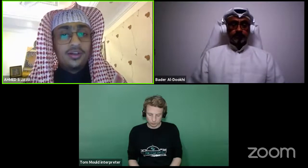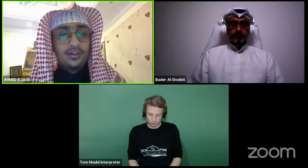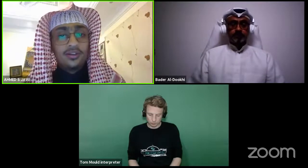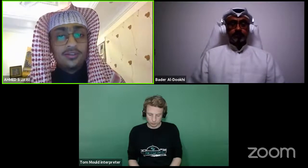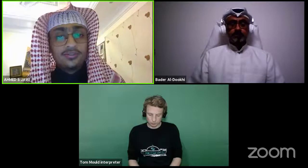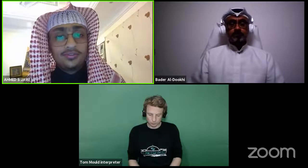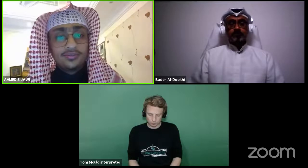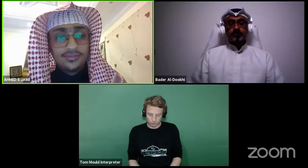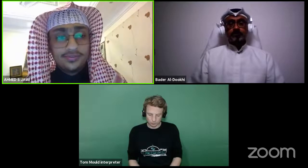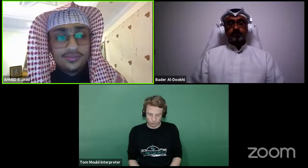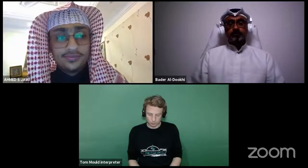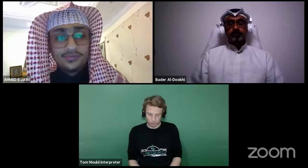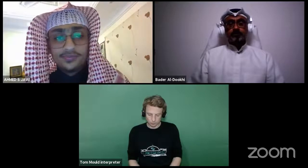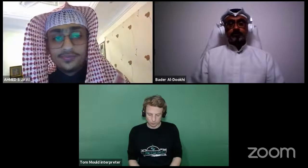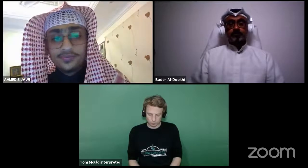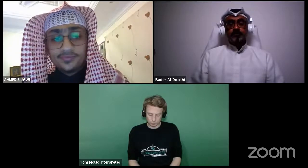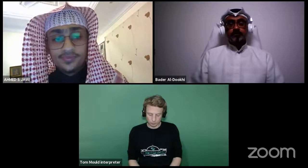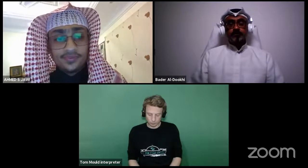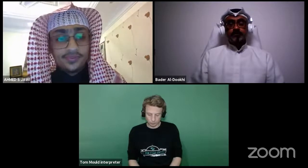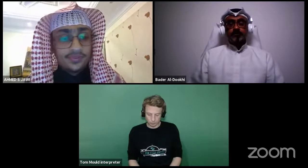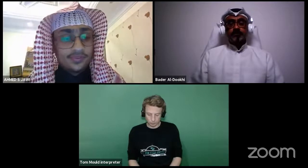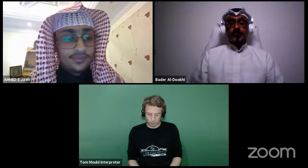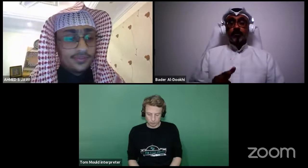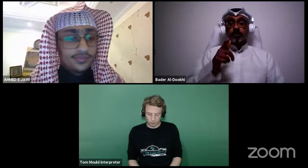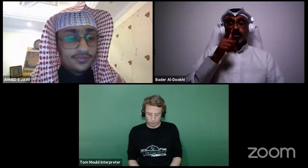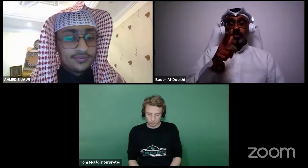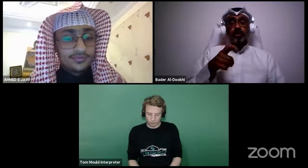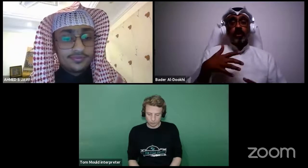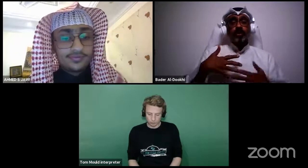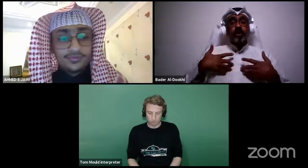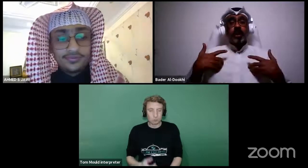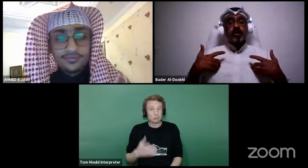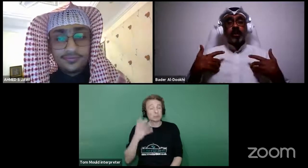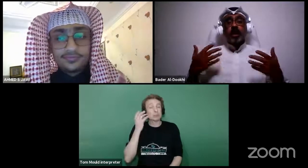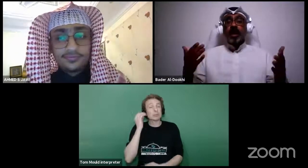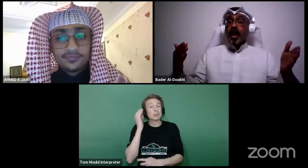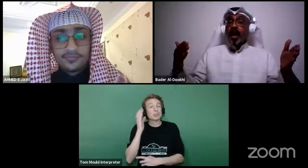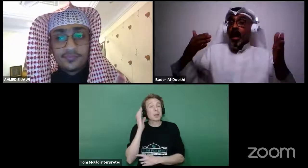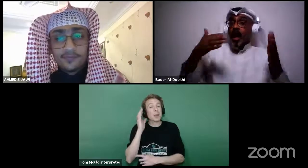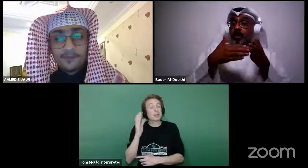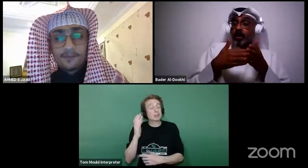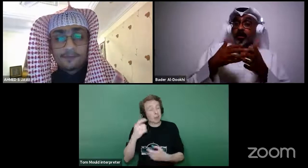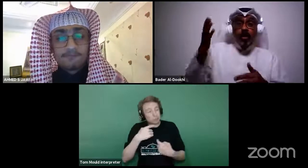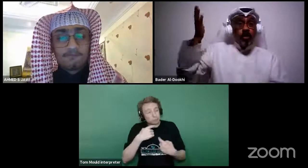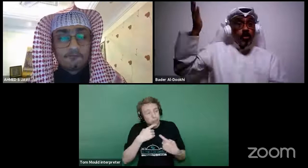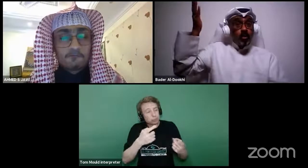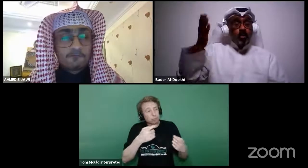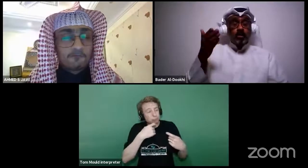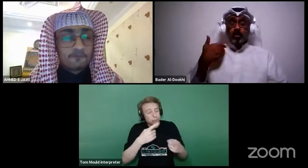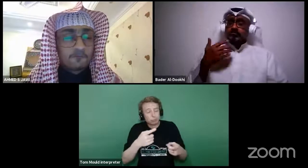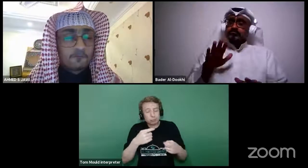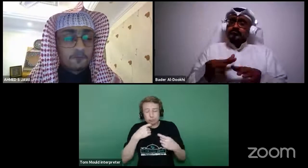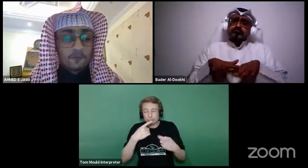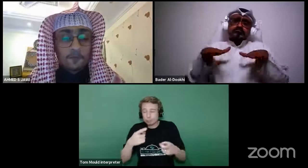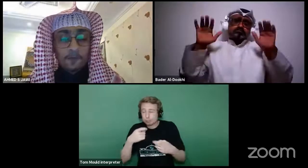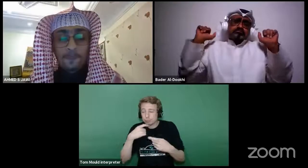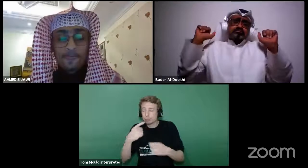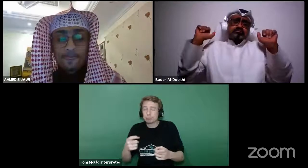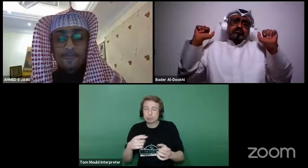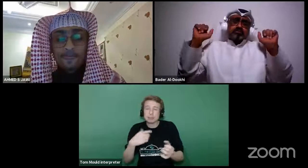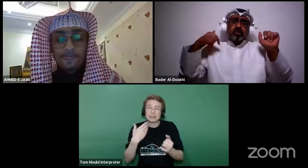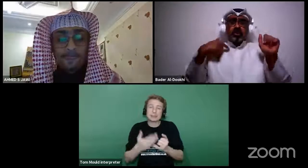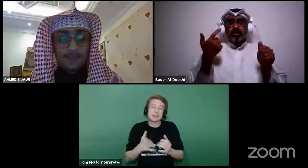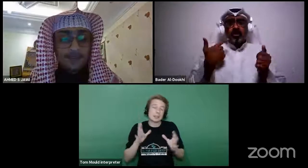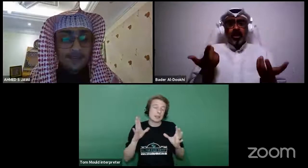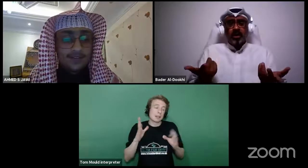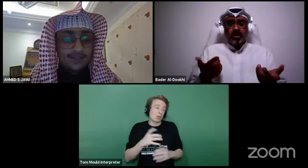المجرمين. They were reprieved until when the messengers gave up hope and thought that they were denied by